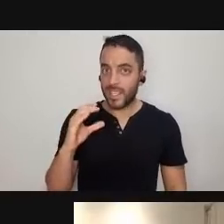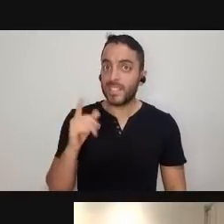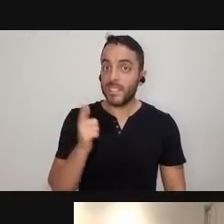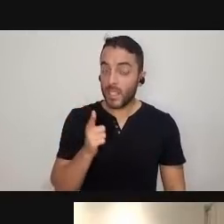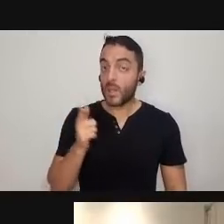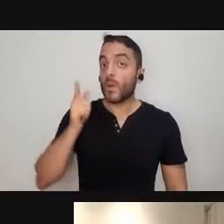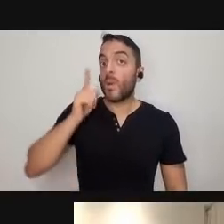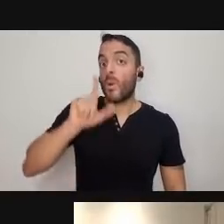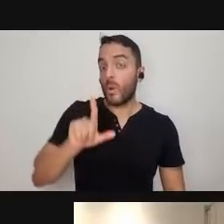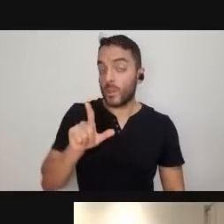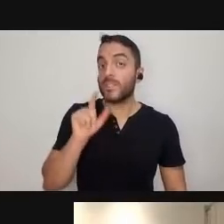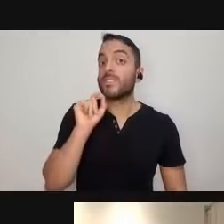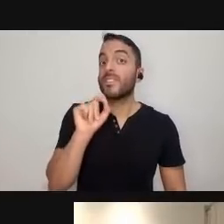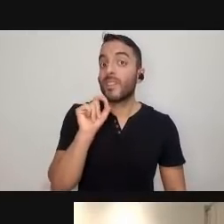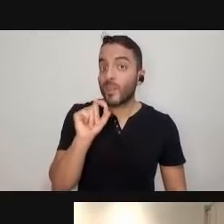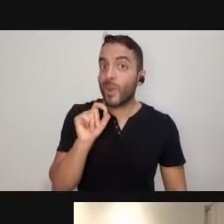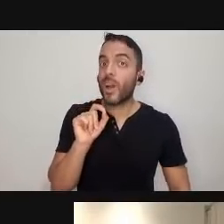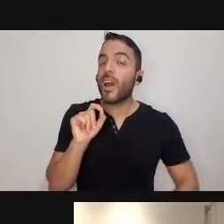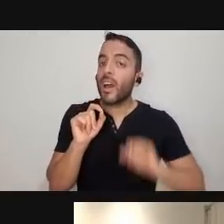em